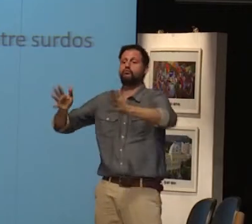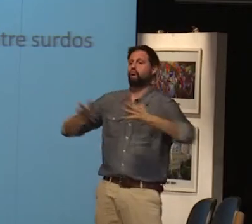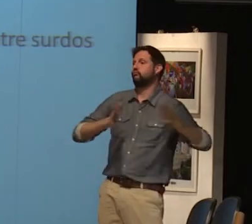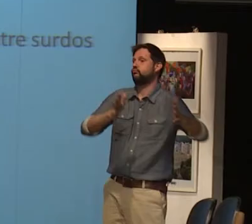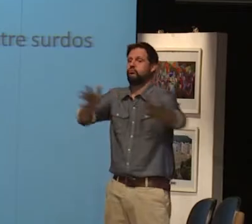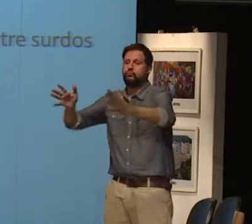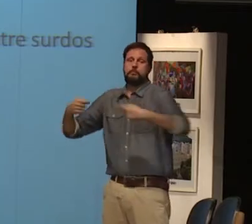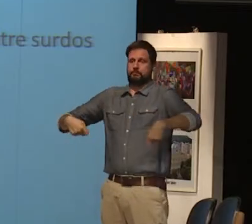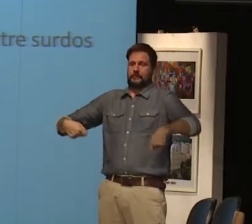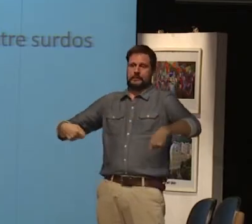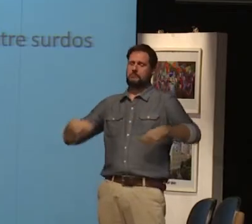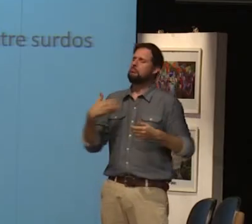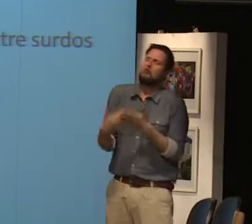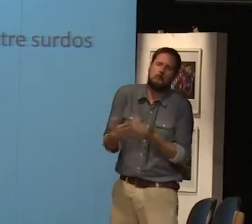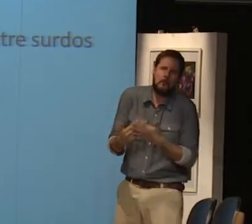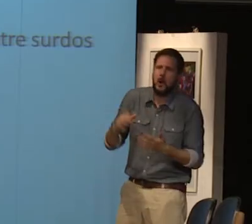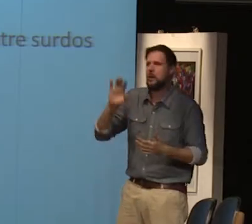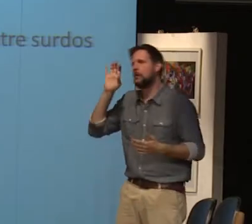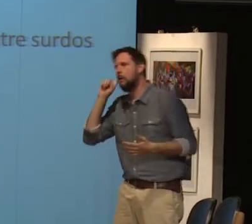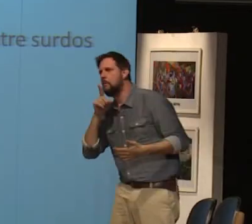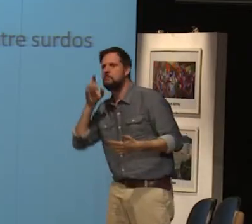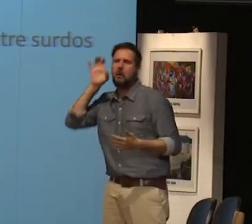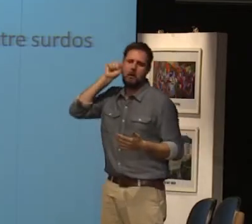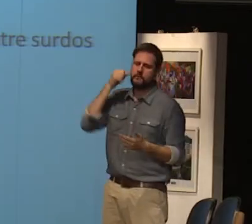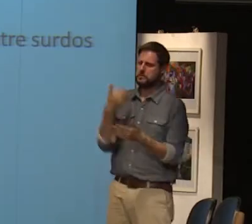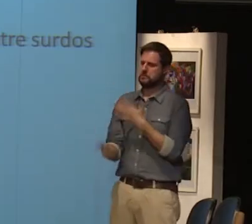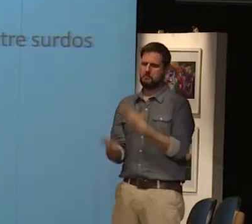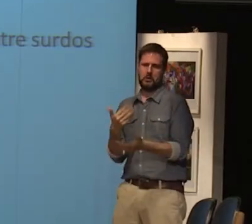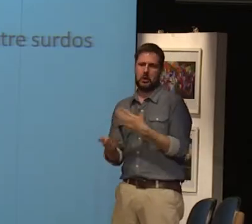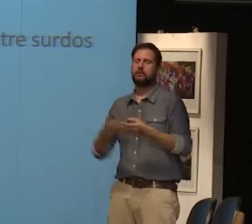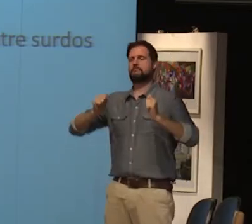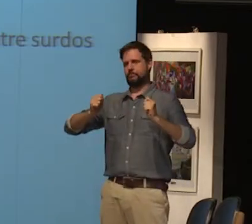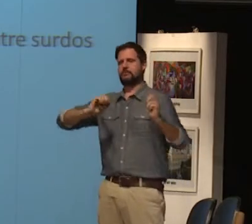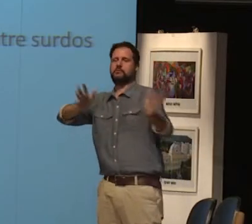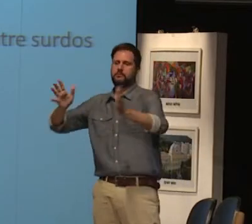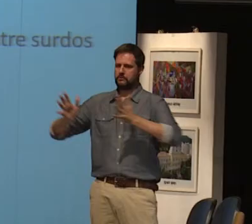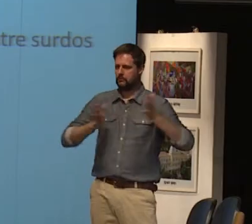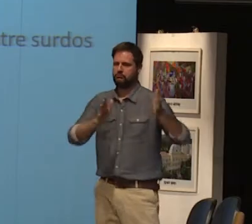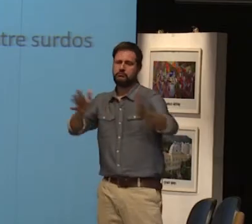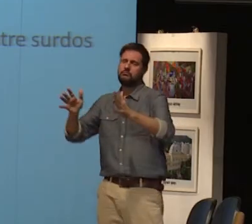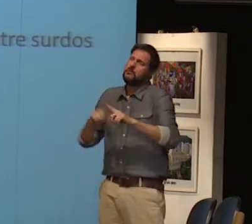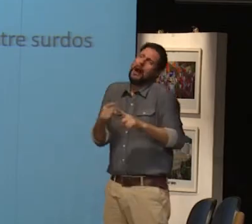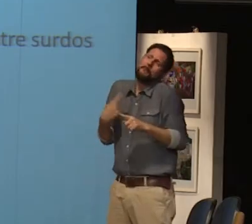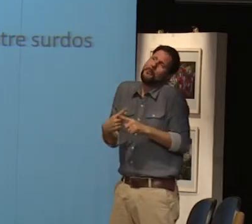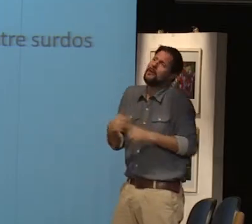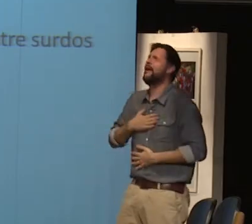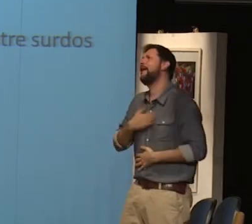naquele espaço. A Libras precisa circular naquele espaço, né? Se é ouvinte, se é surdo, mas ela precisa estar circulando naquele espaço. Ah, mas